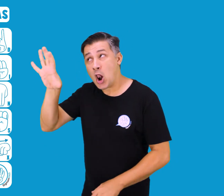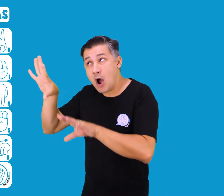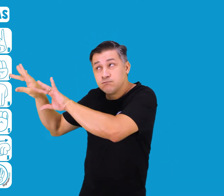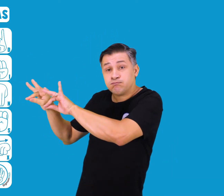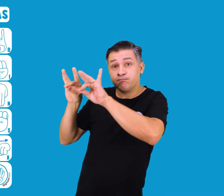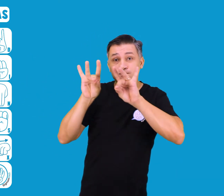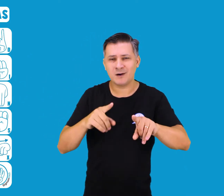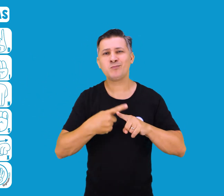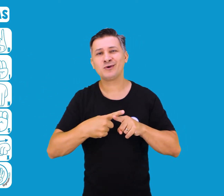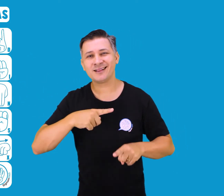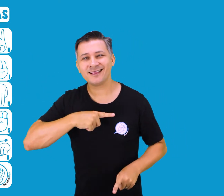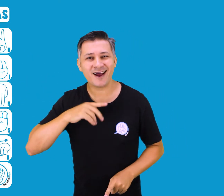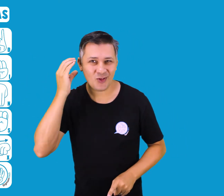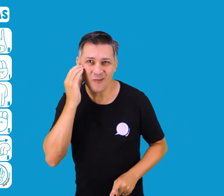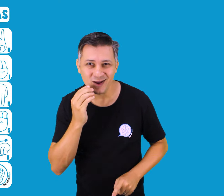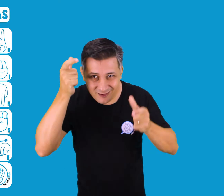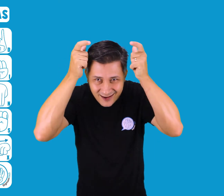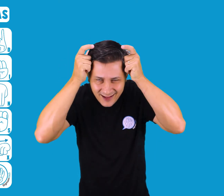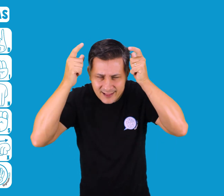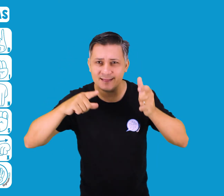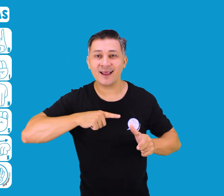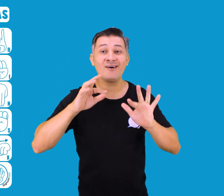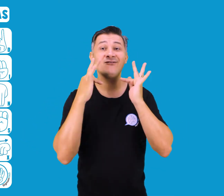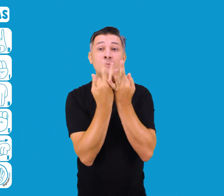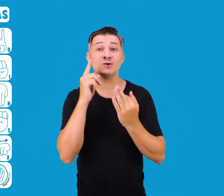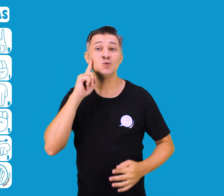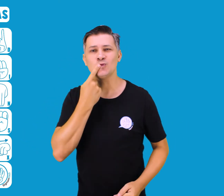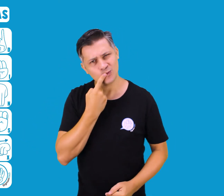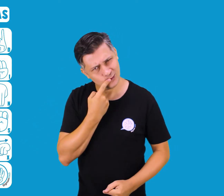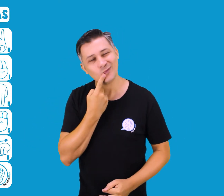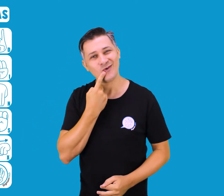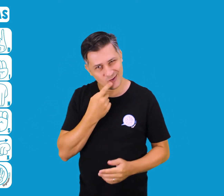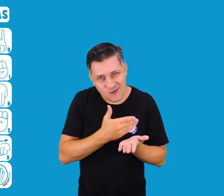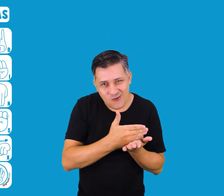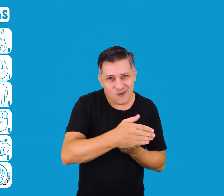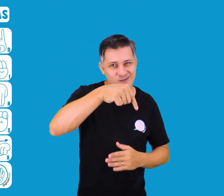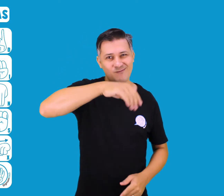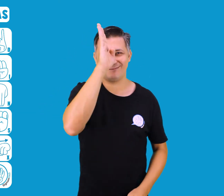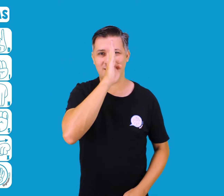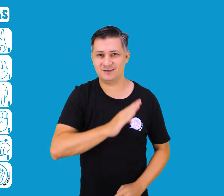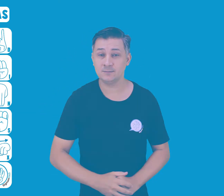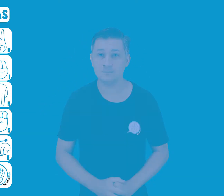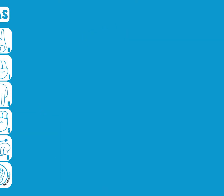trouxe da Europa essa forma de comunicação para atender às necessidades de um familiar surdo.